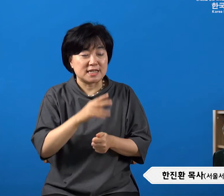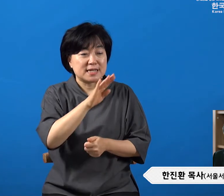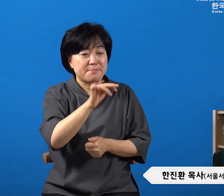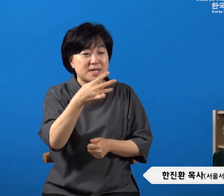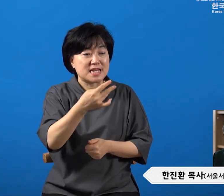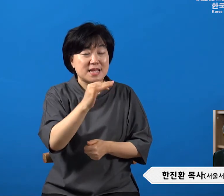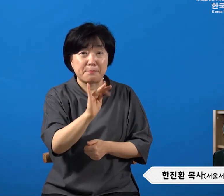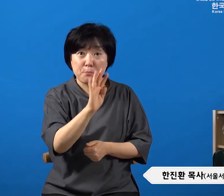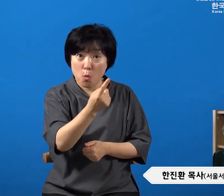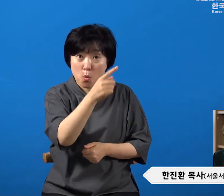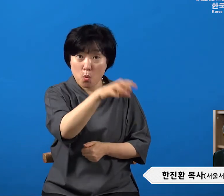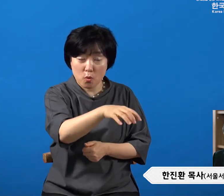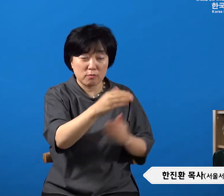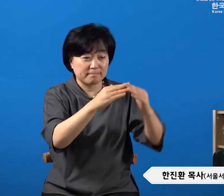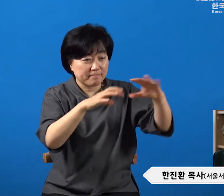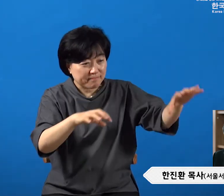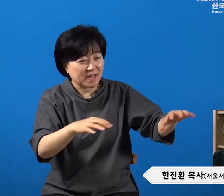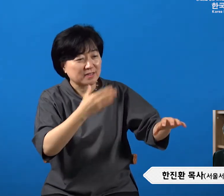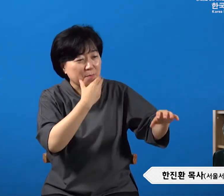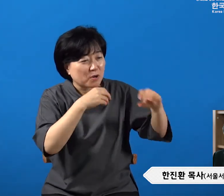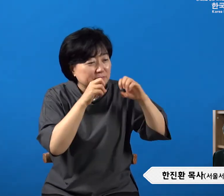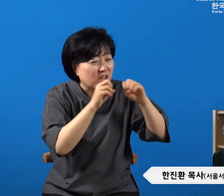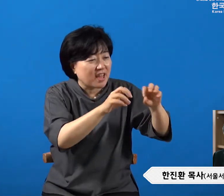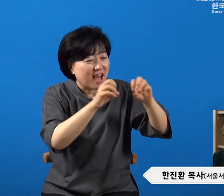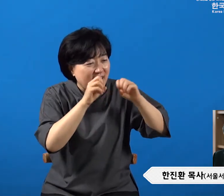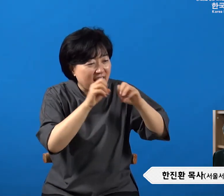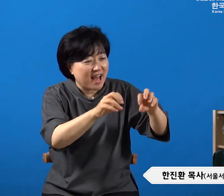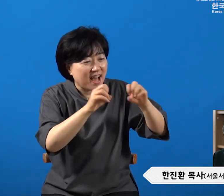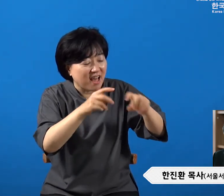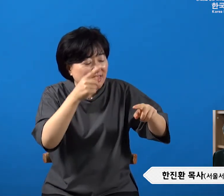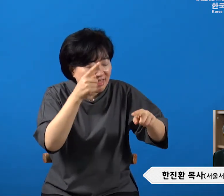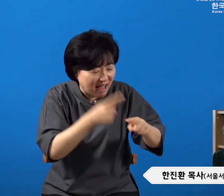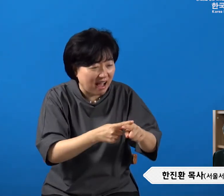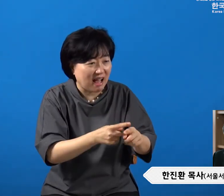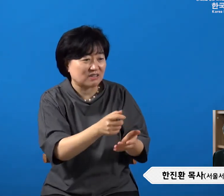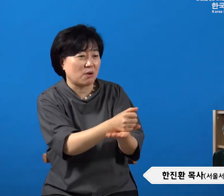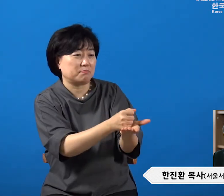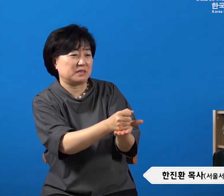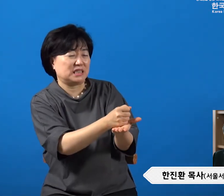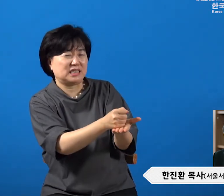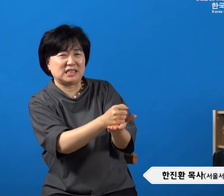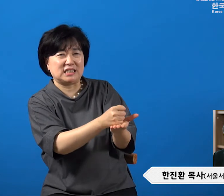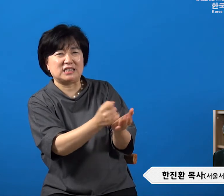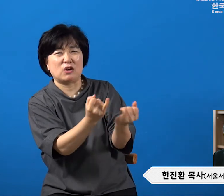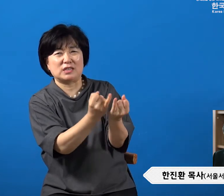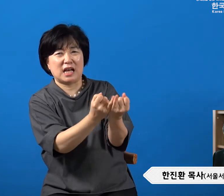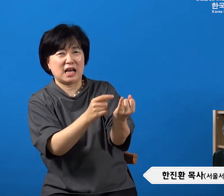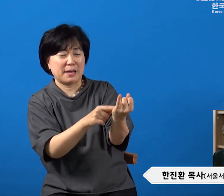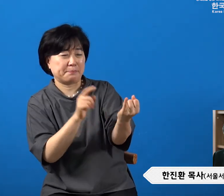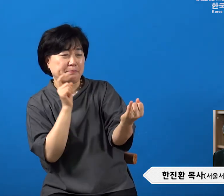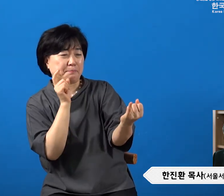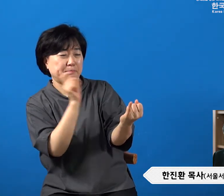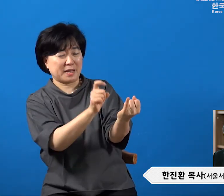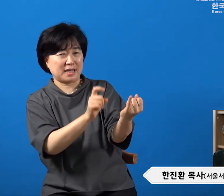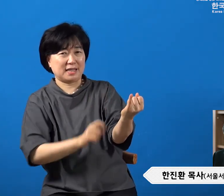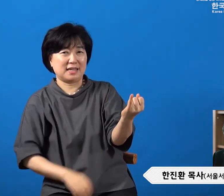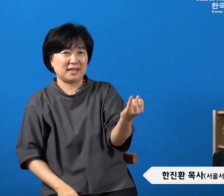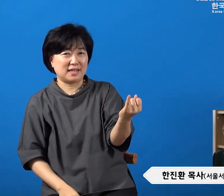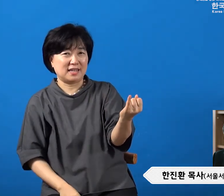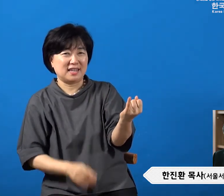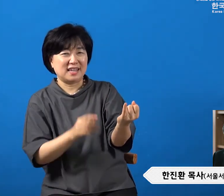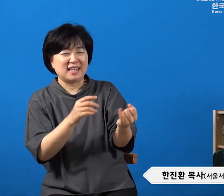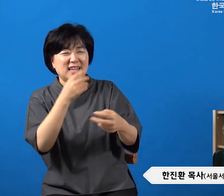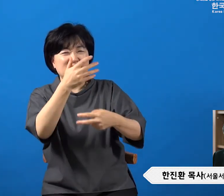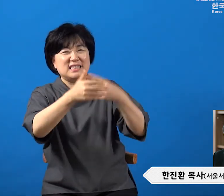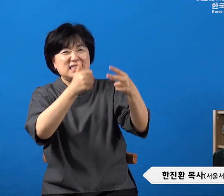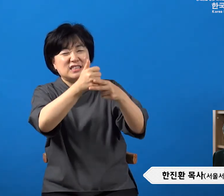전도를 하다가 한 점치는 소녀를 만났습니다. 그 소녀는 귀신이 들려서 신기를 가지고